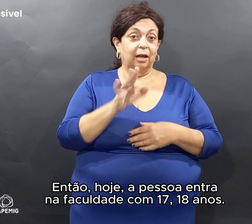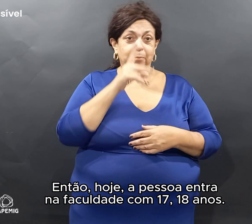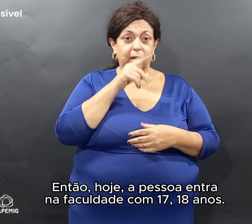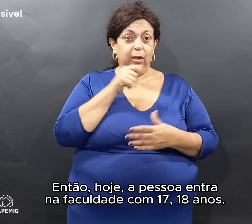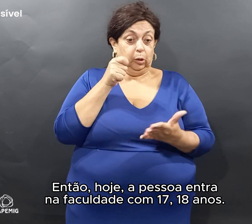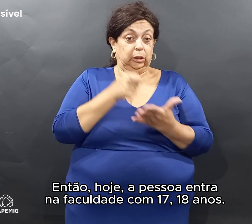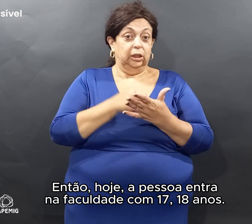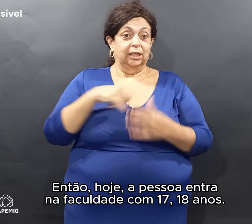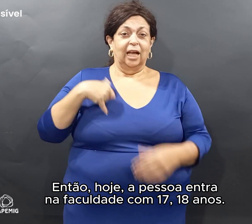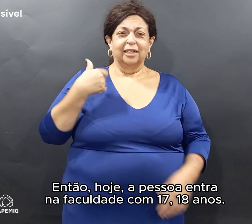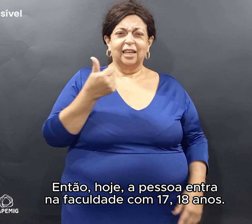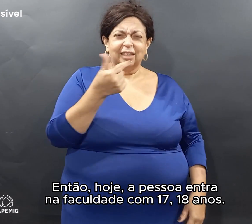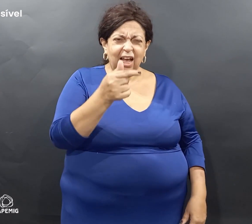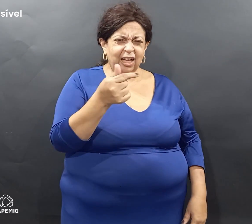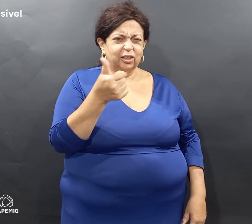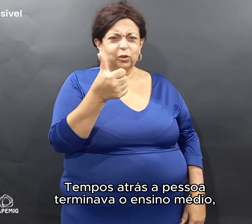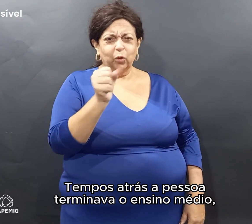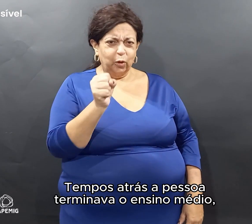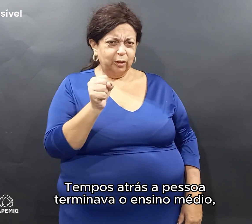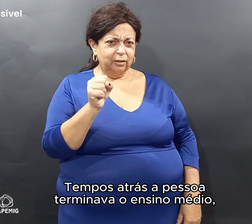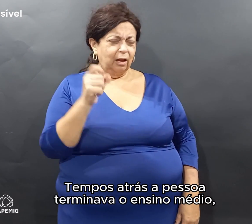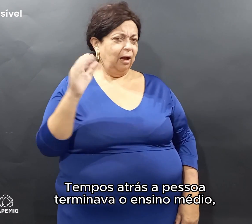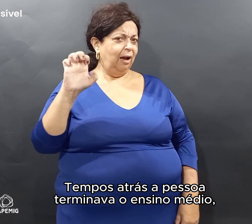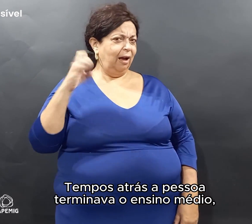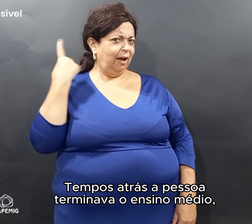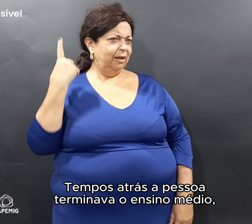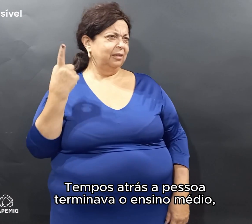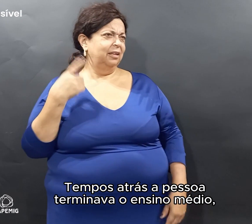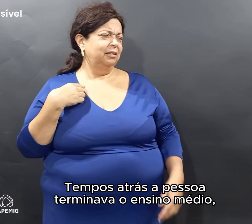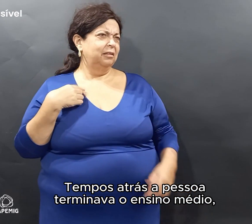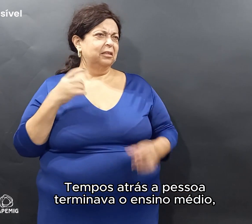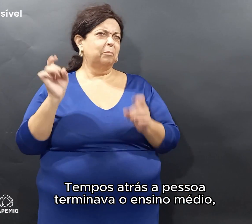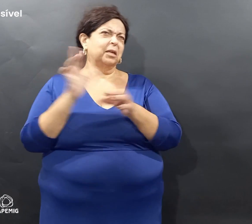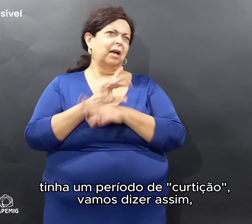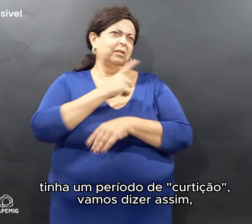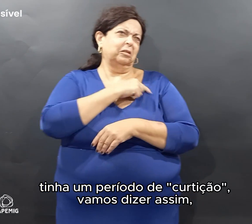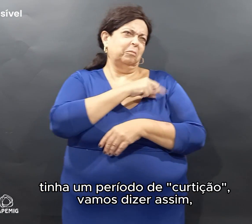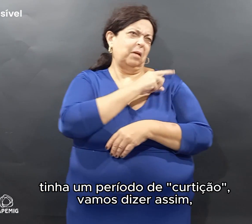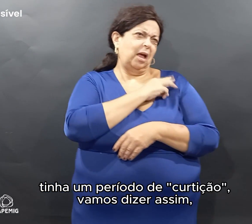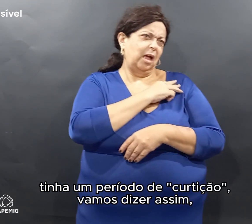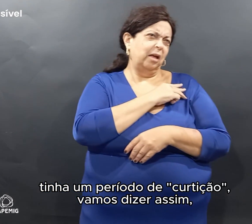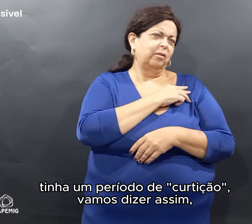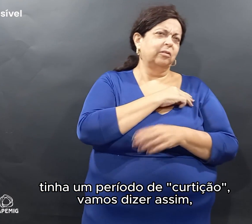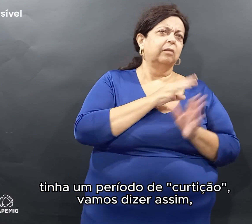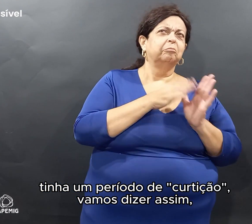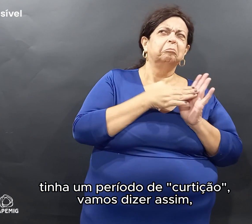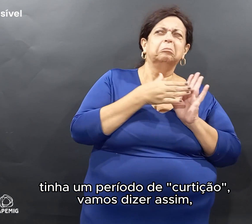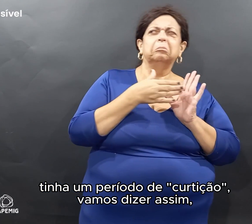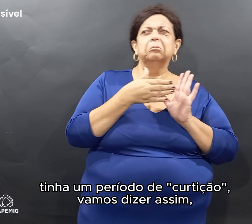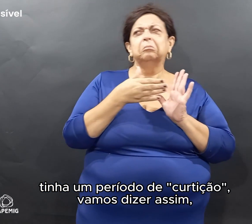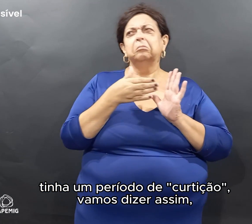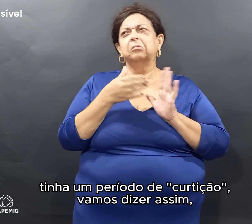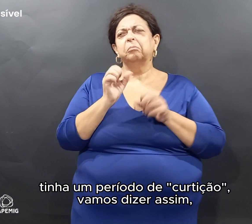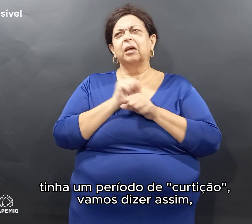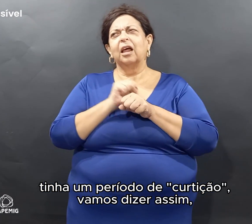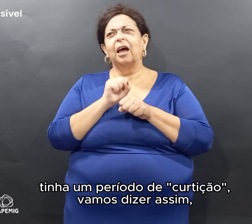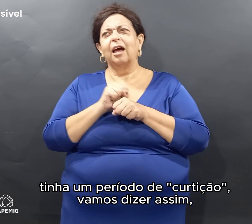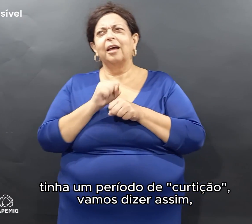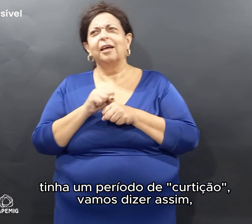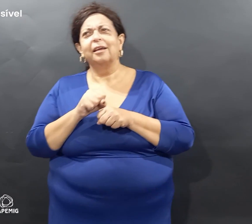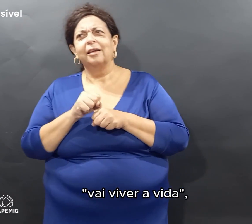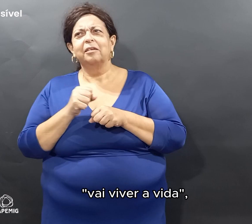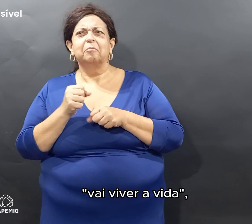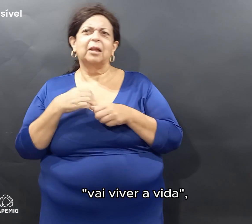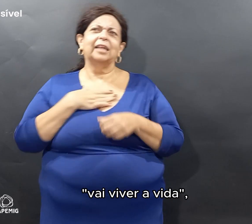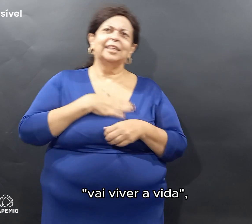com 17, 18 anos. Tempos atrás, a pessoa, né, terminava o ensino médio, tinha um período aí de curtição, vamos dizer